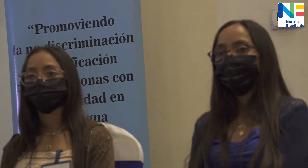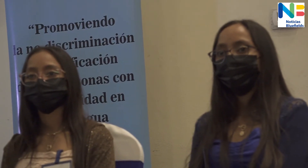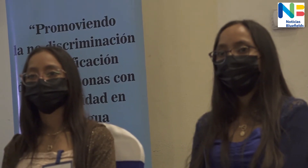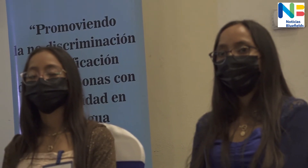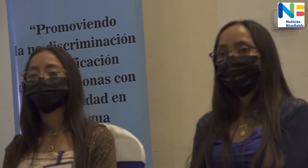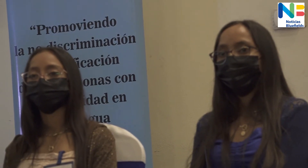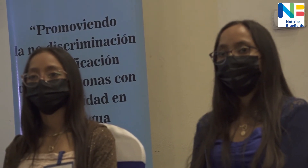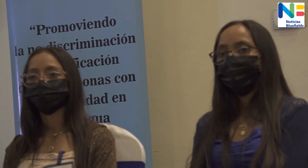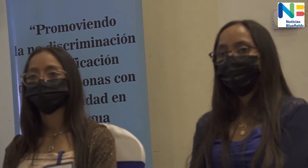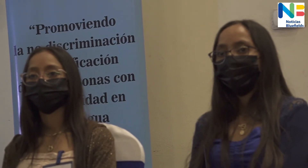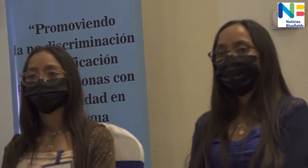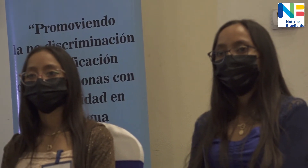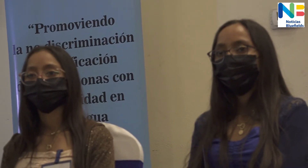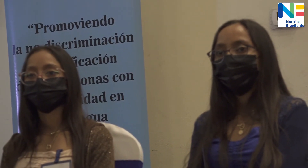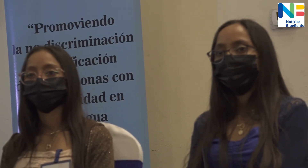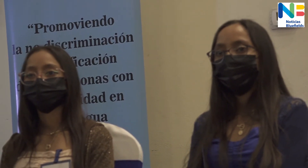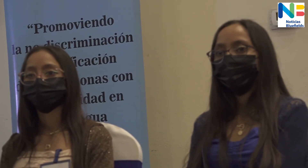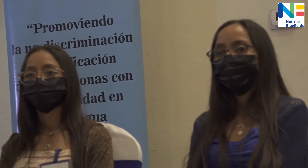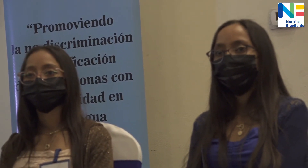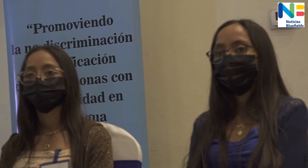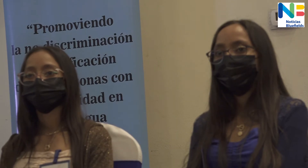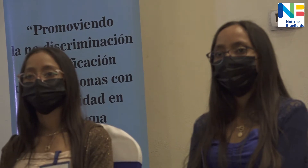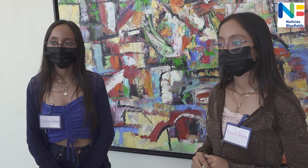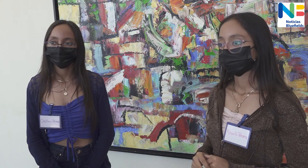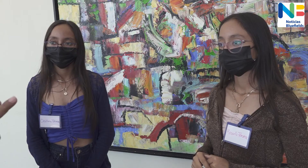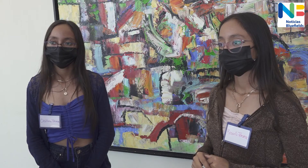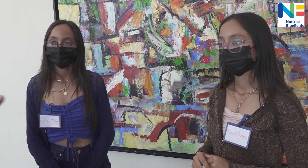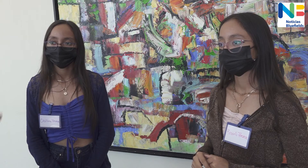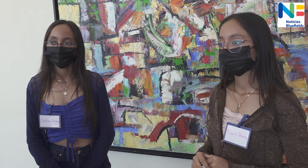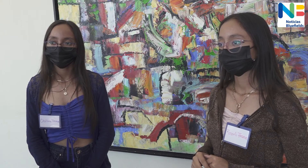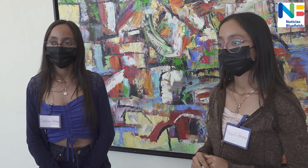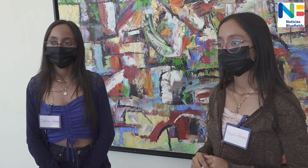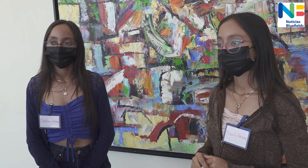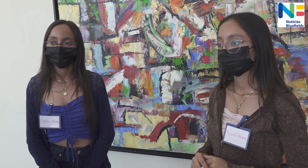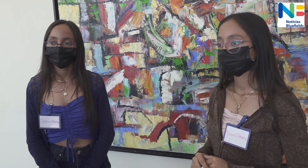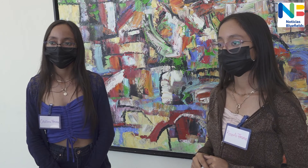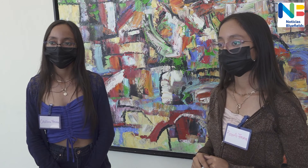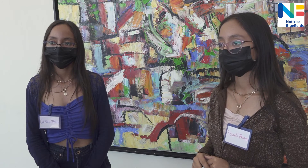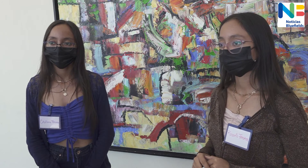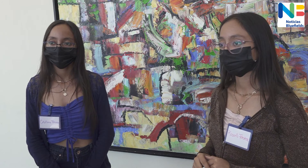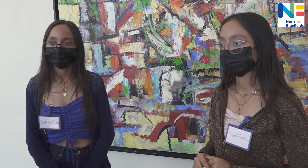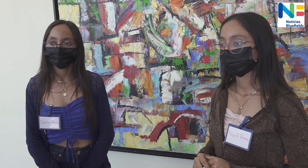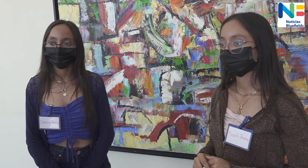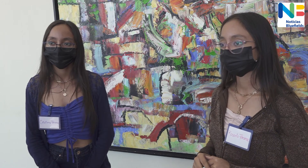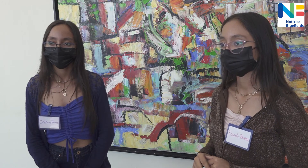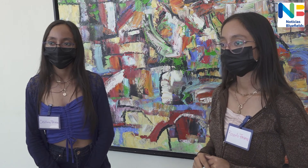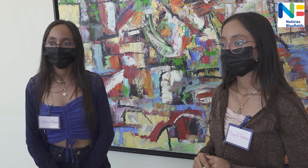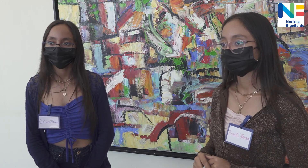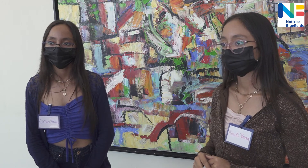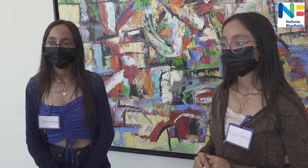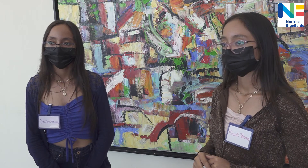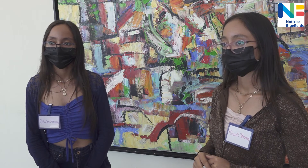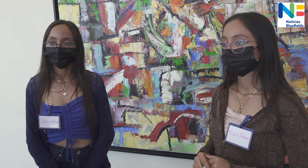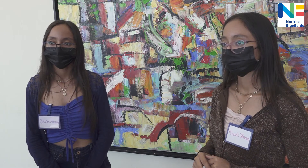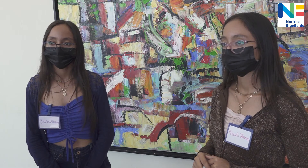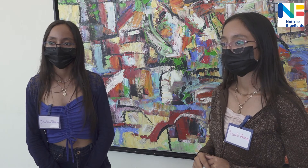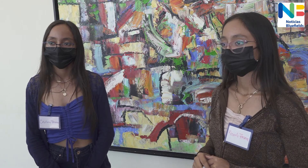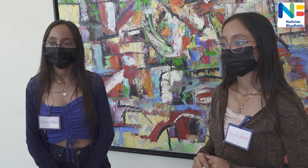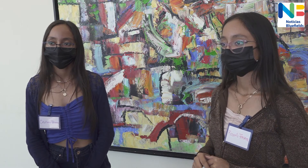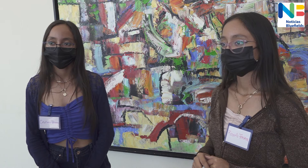con discapacidades jóvenes para impulsarlos a estudiar también? ¿Cuál es su mensaje?